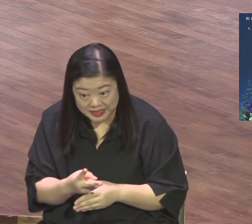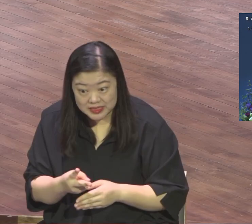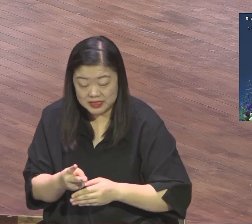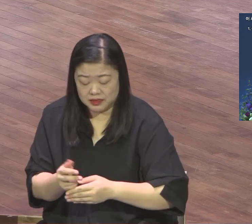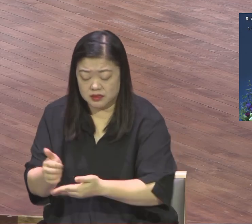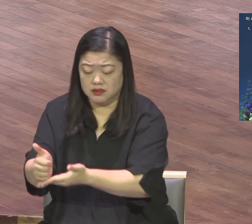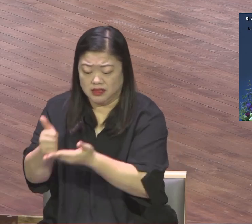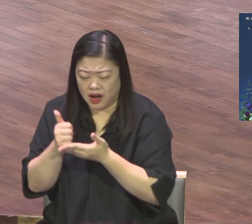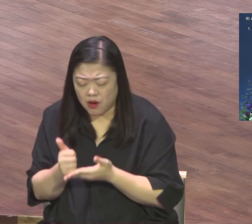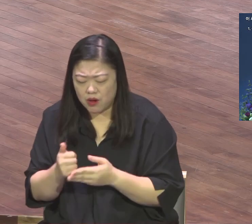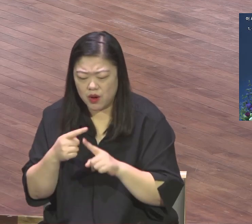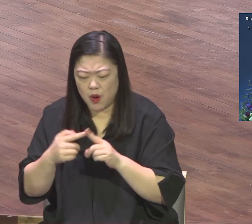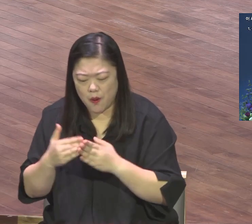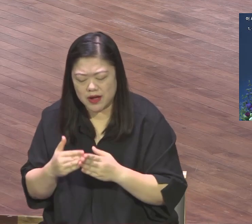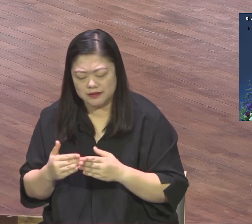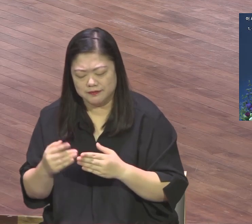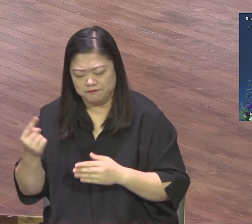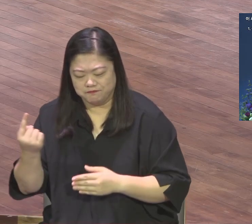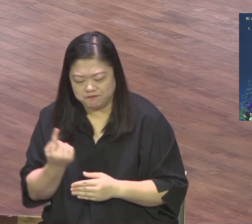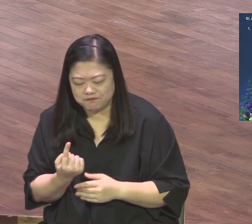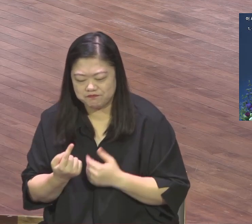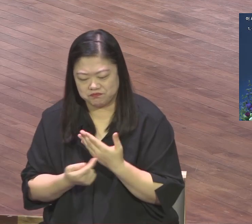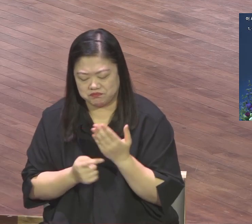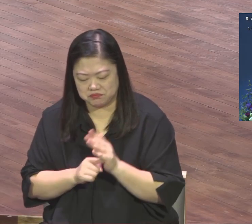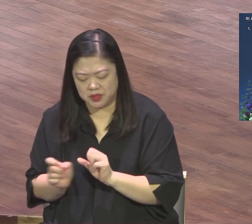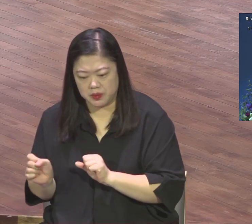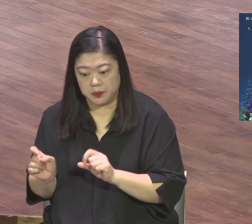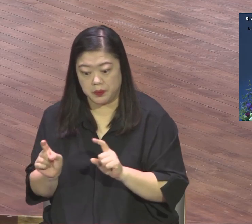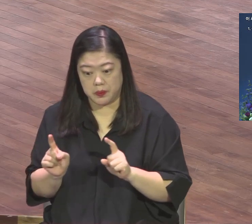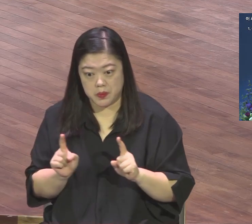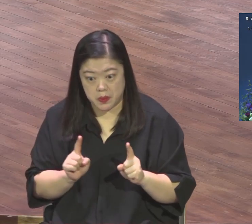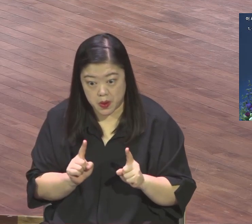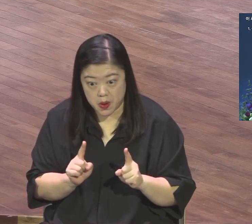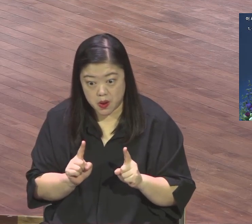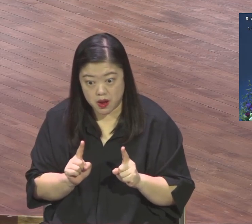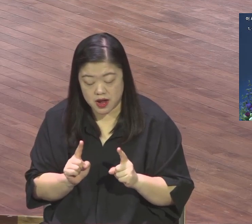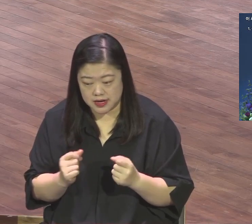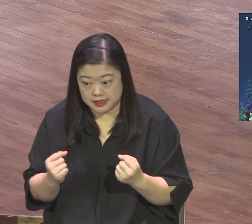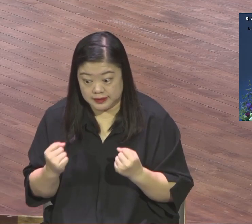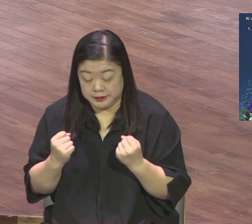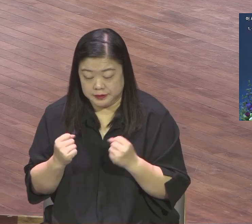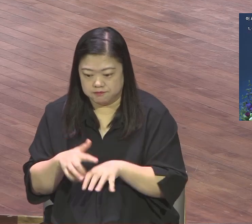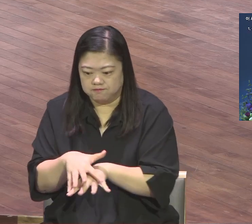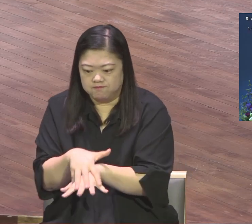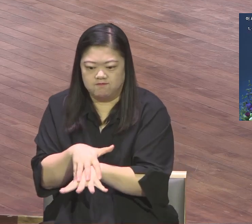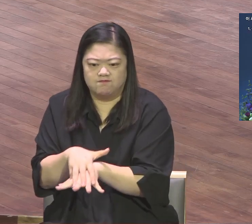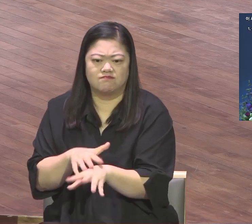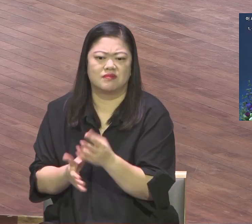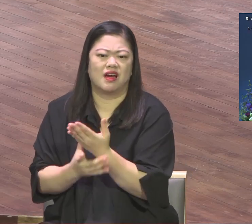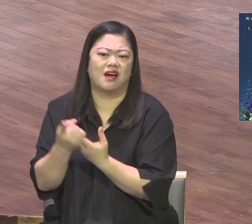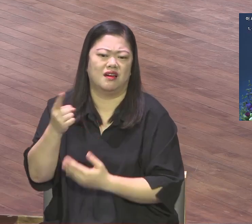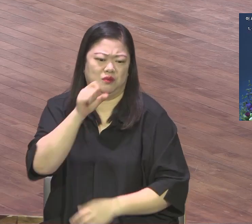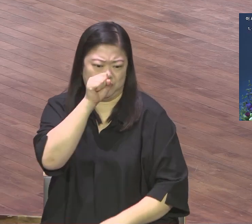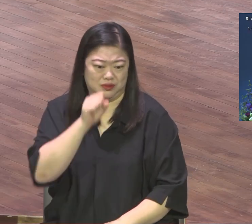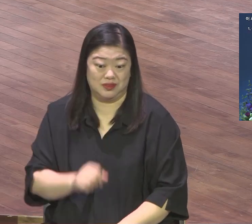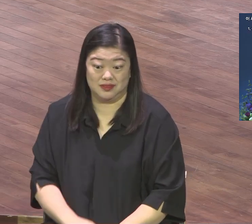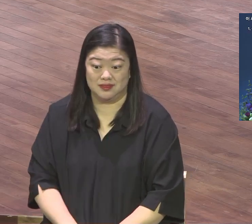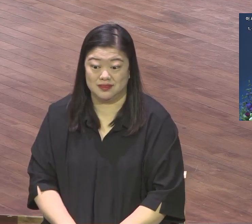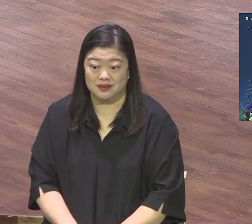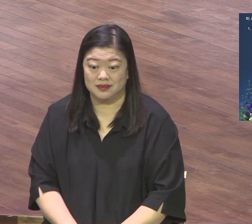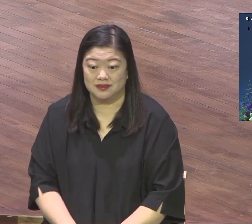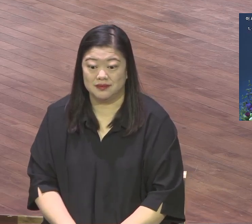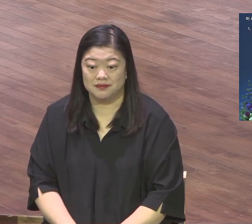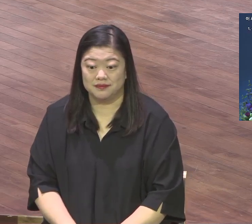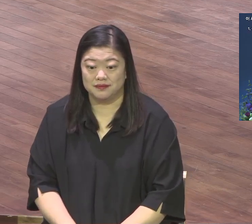안 다녀요. 왜? 시험 들어가죠. 사단이 공격해가지고 당해가지고 그야말로 이